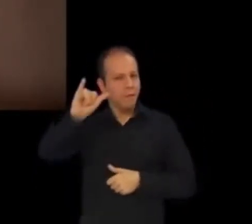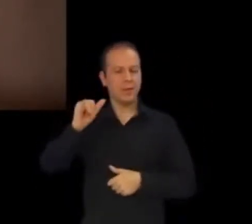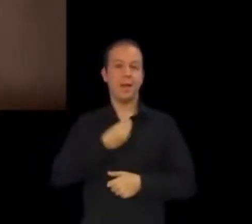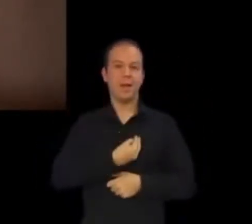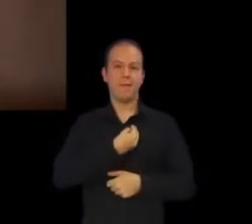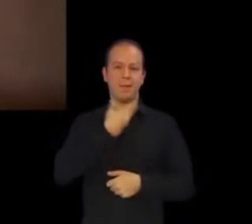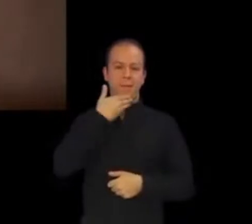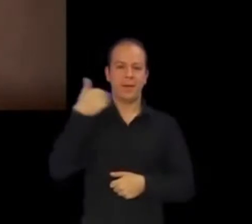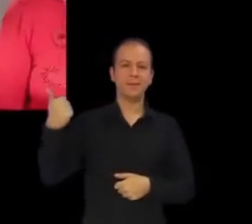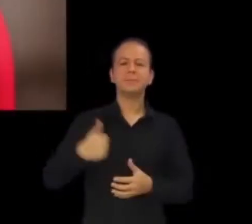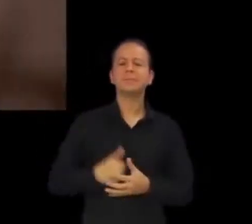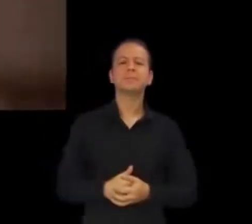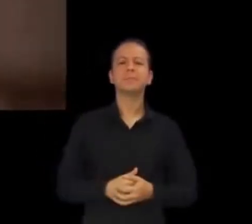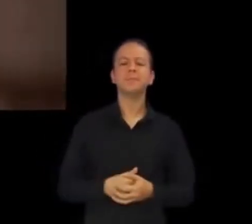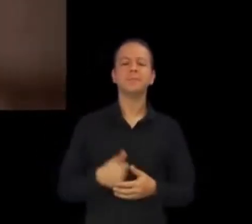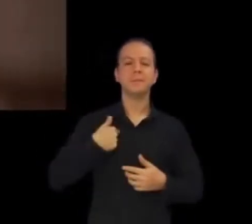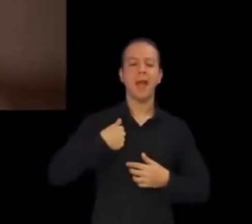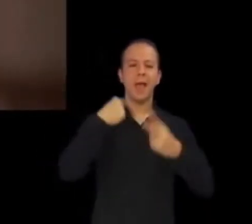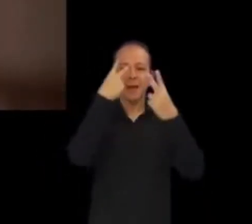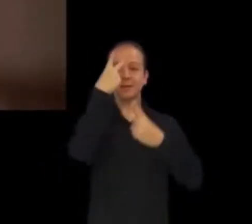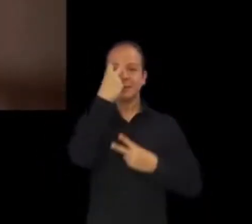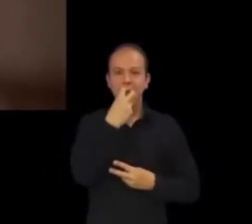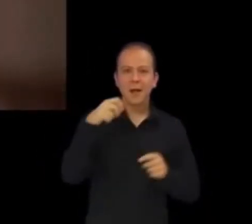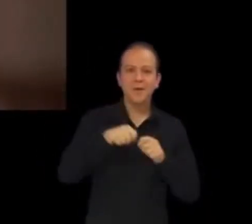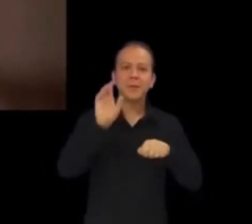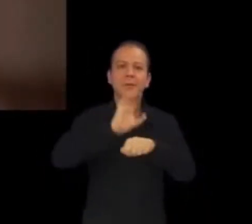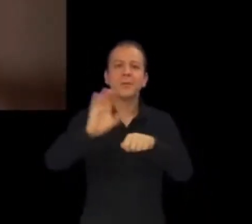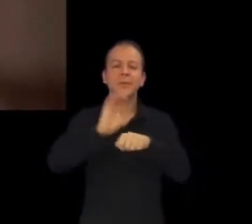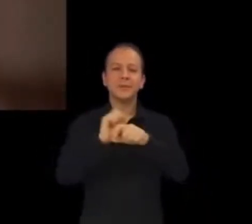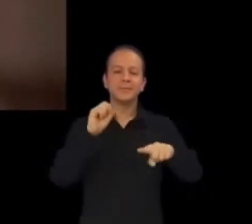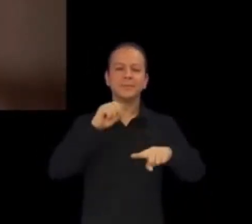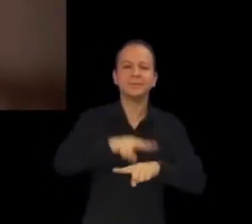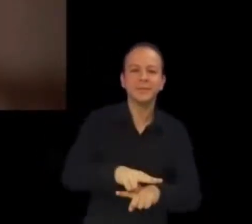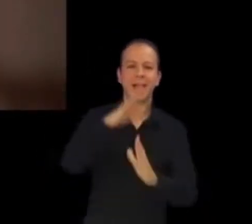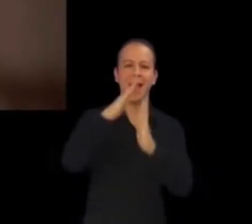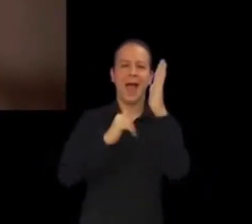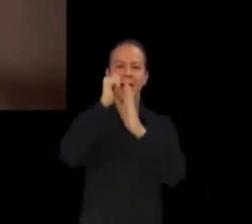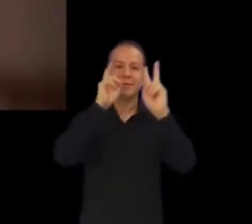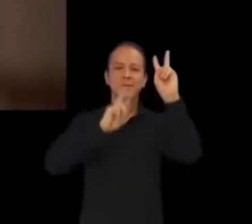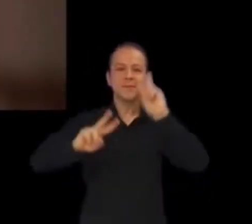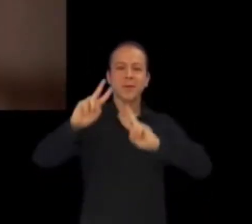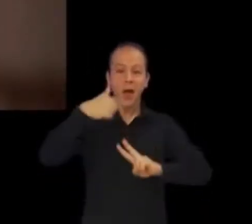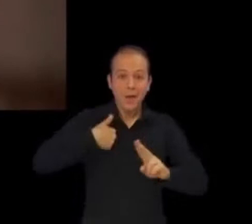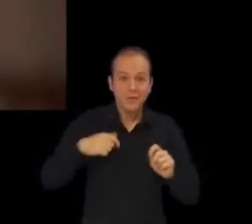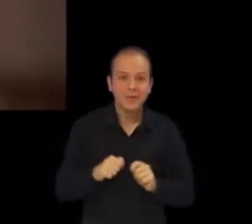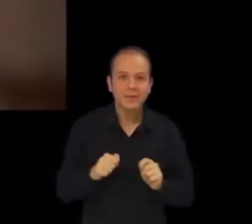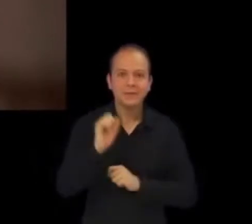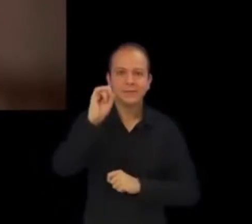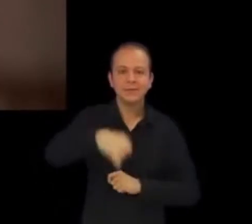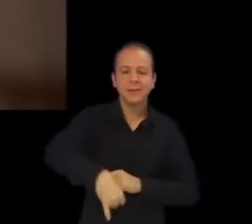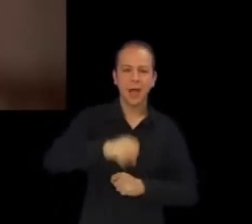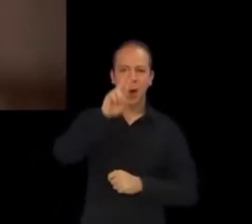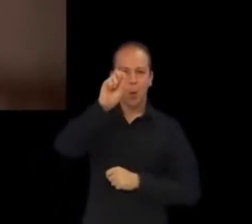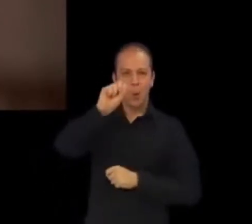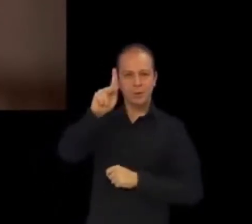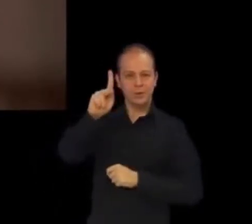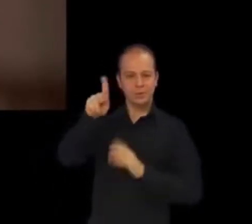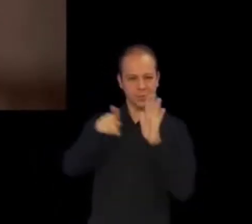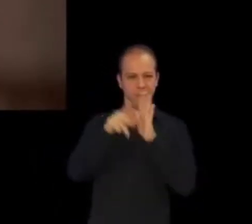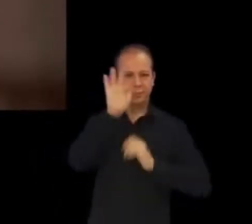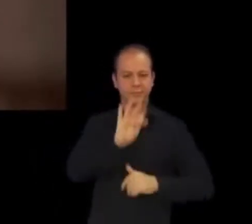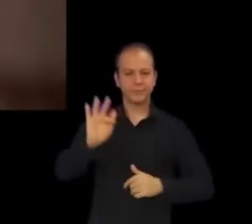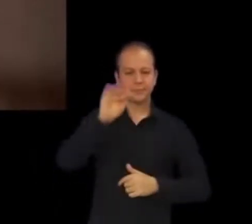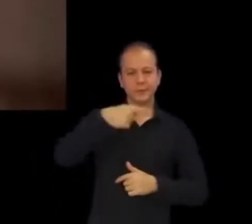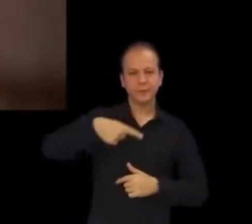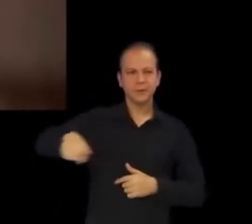com um deficiente visual, né? Jamais o pessoal acharia que uma pessoa cega ia fazer um curso de artes visuais que nem eu fiz. Roseli. O pessoal da